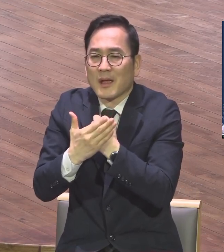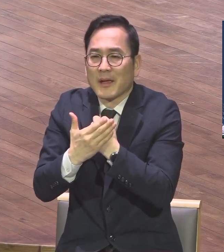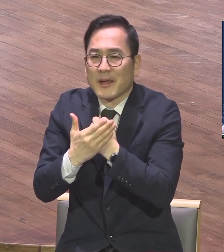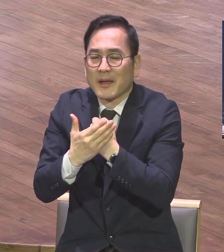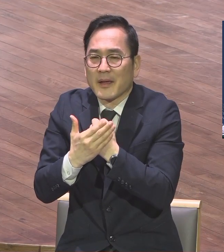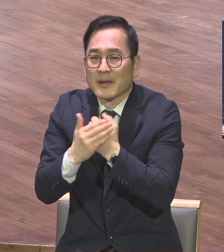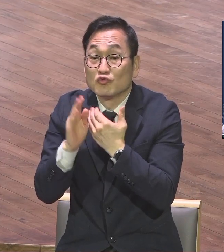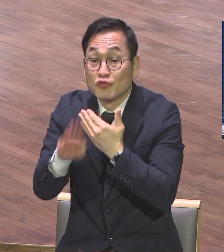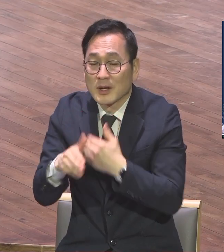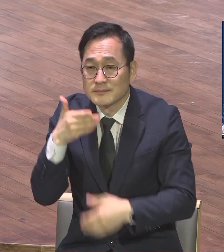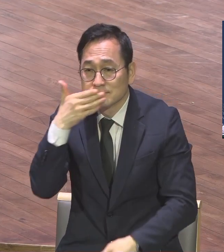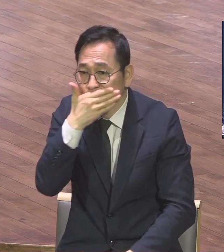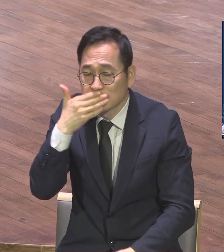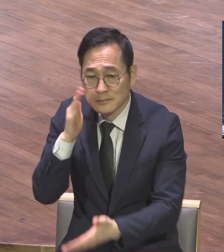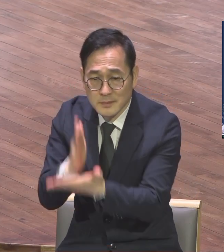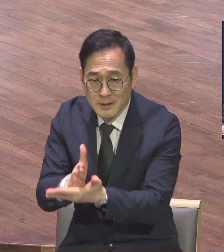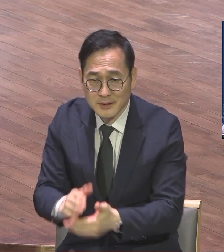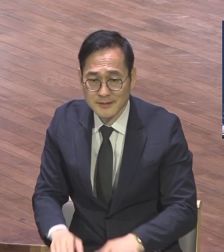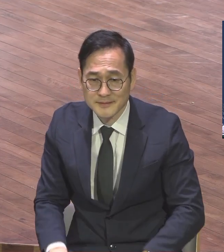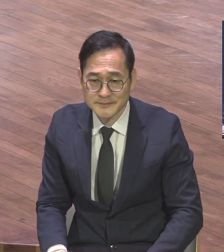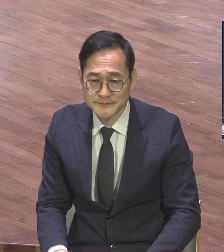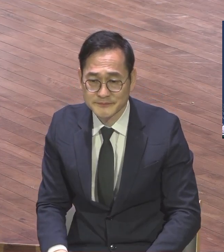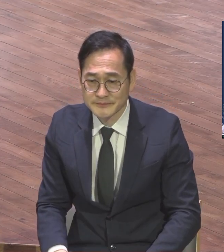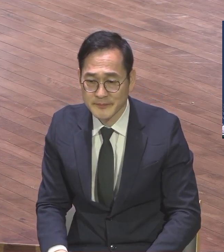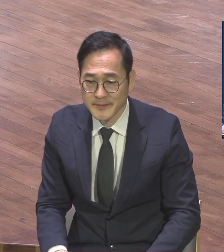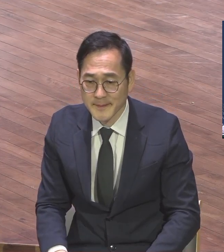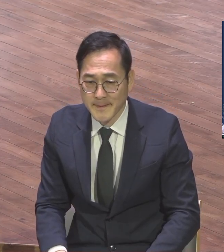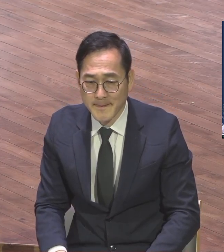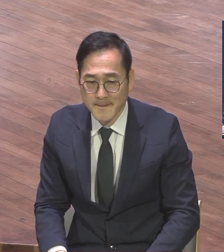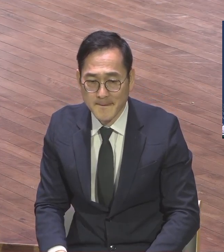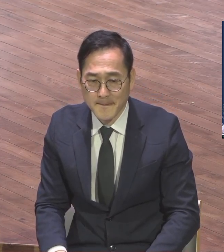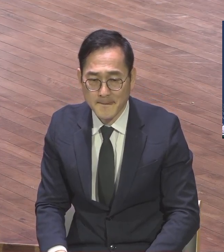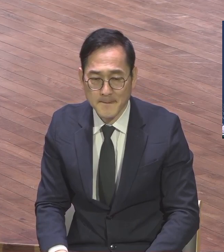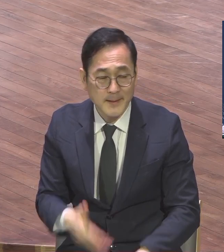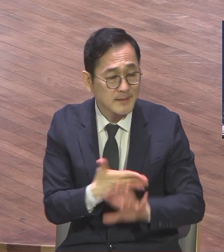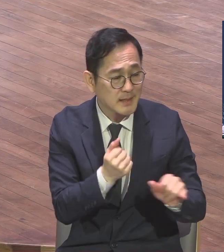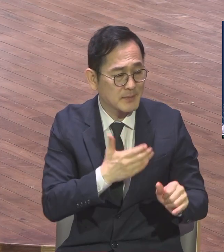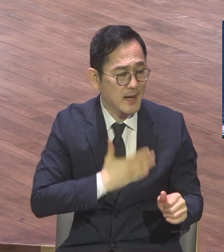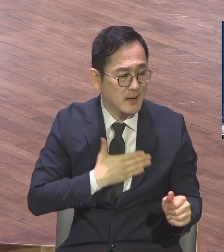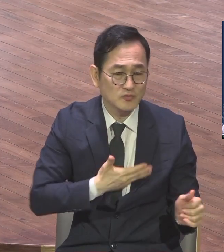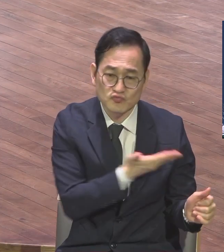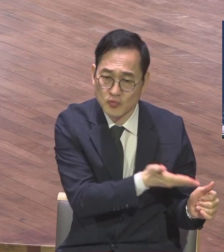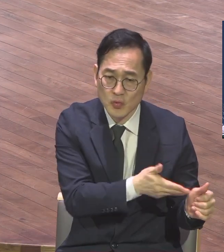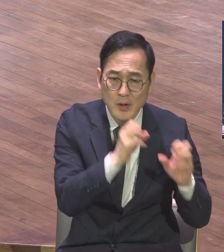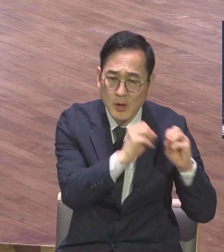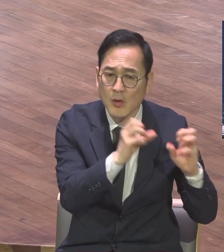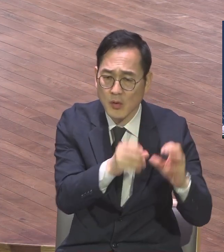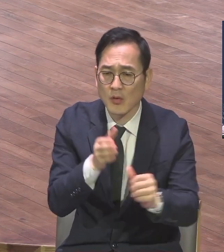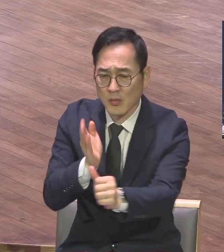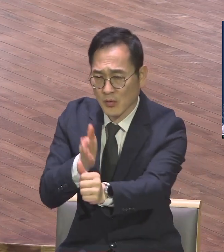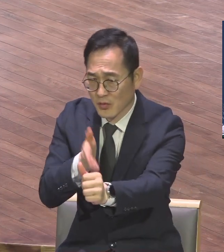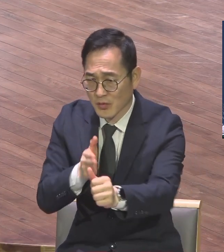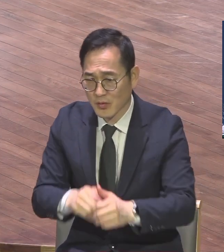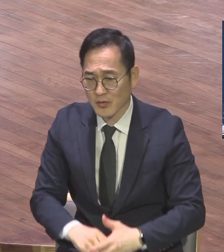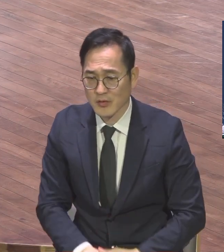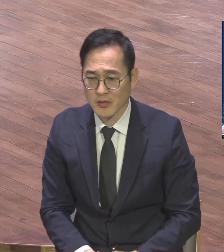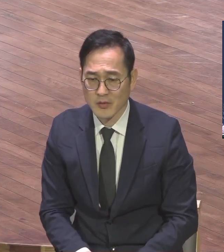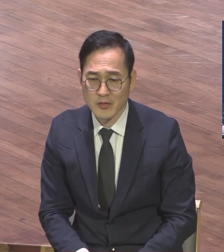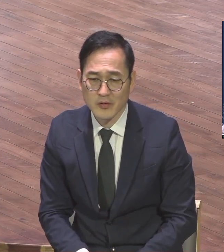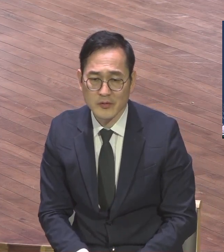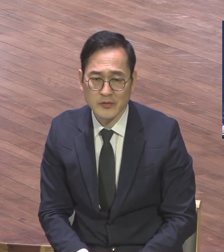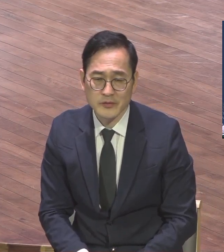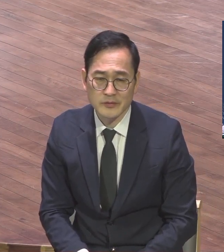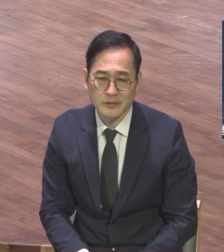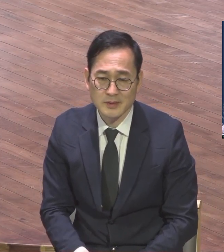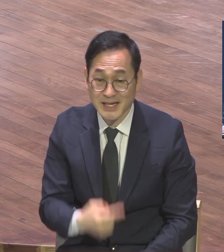깨달고 알았으면 액션이 있어야 돼요. 그 사실을 당사자에게 알려주셔야 됩니다. 제가 두 주 전에 우리 교단에